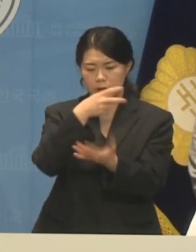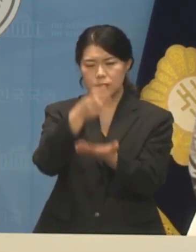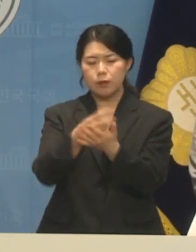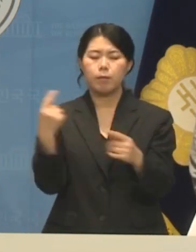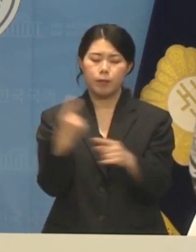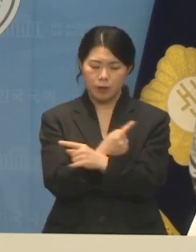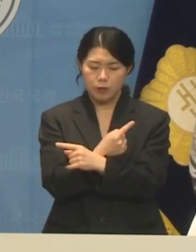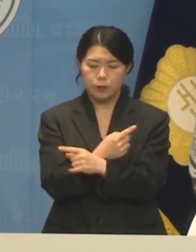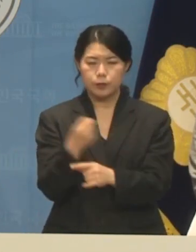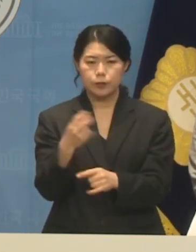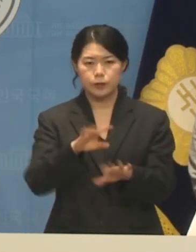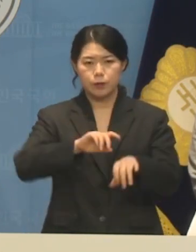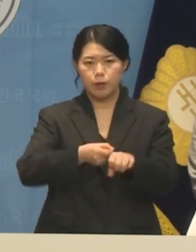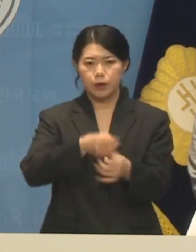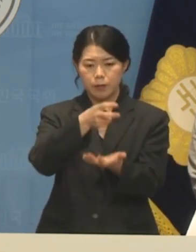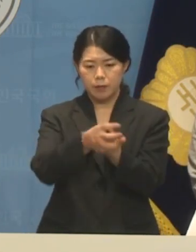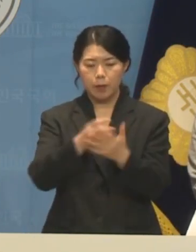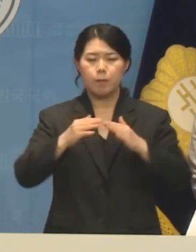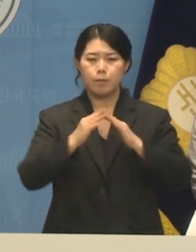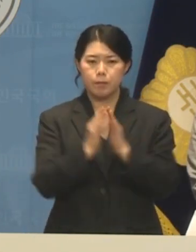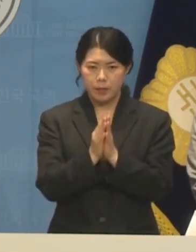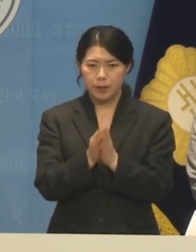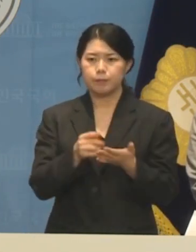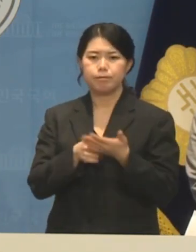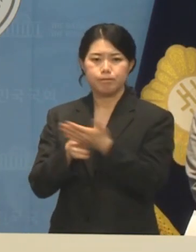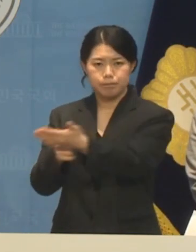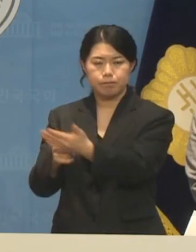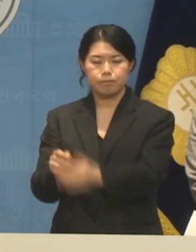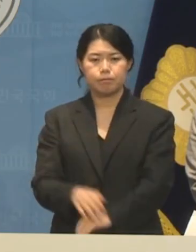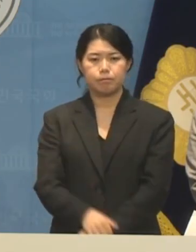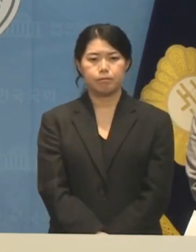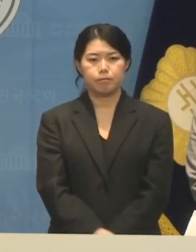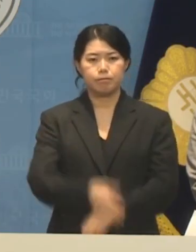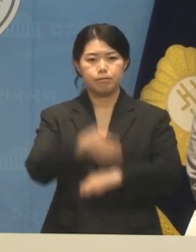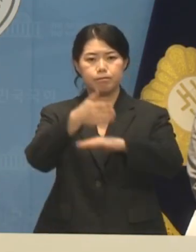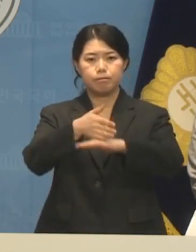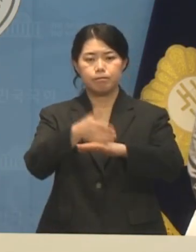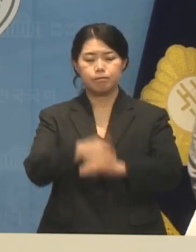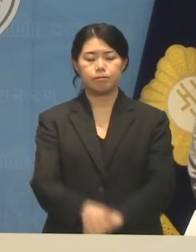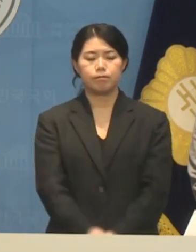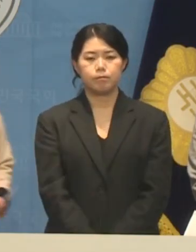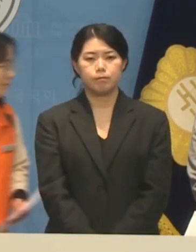페널티 제도를 즉각 폐지할 것을 강력하게 요구합니다. 고맙습니다.